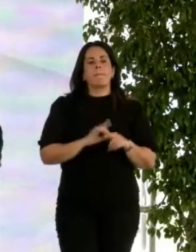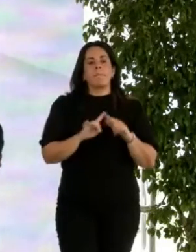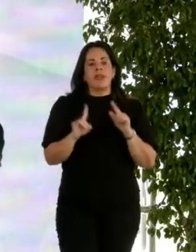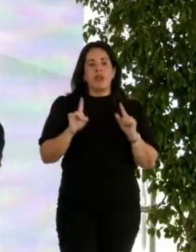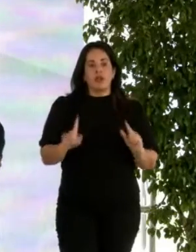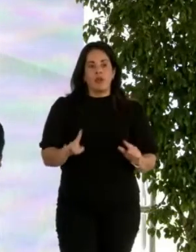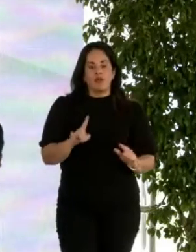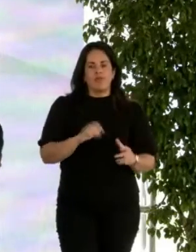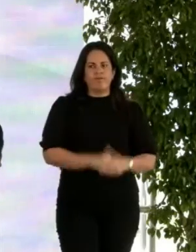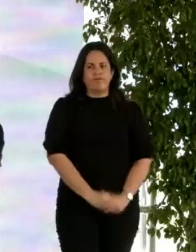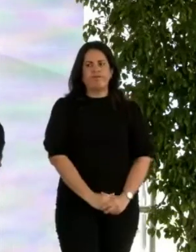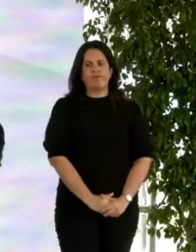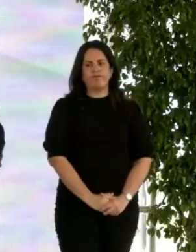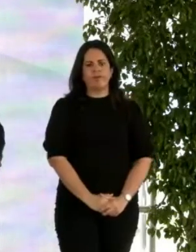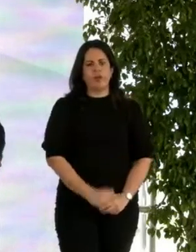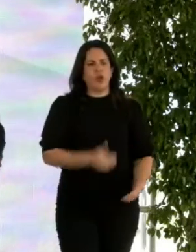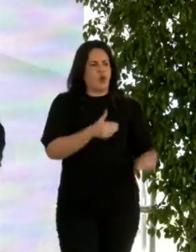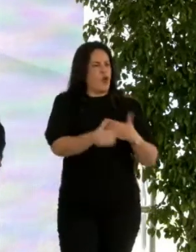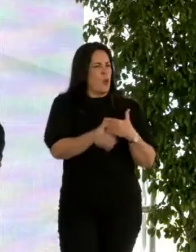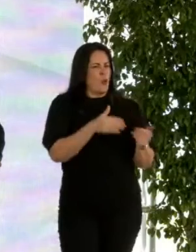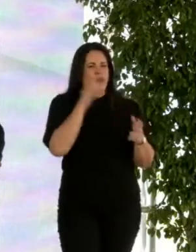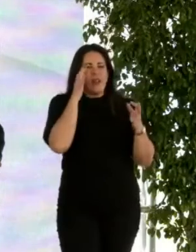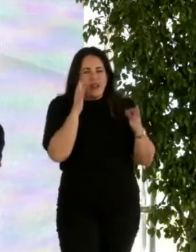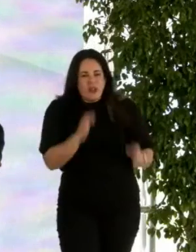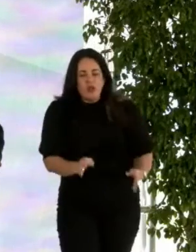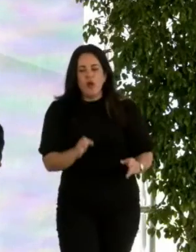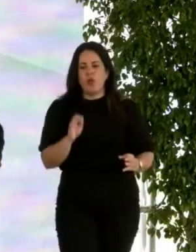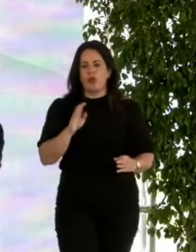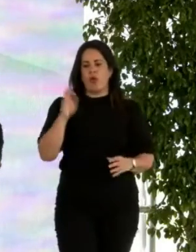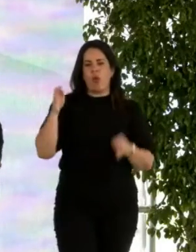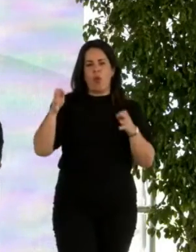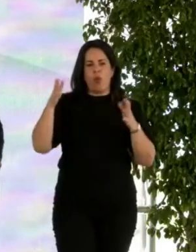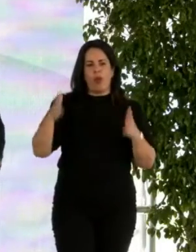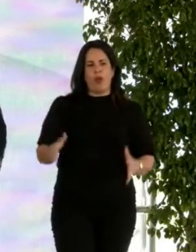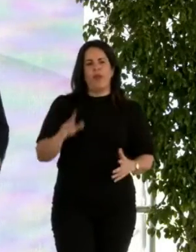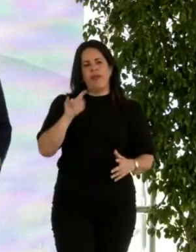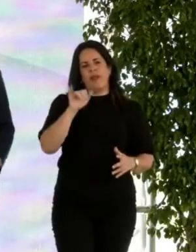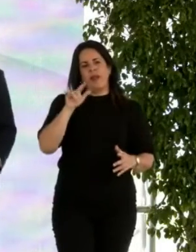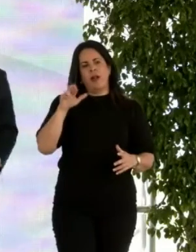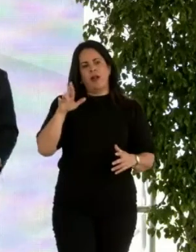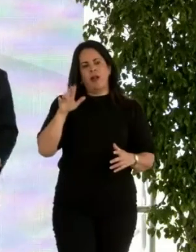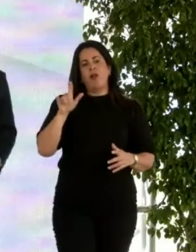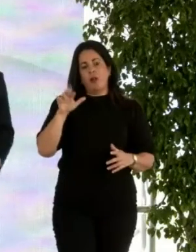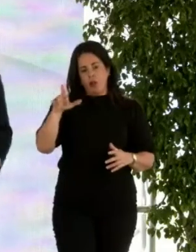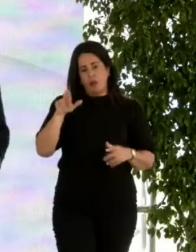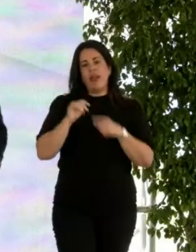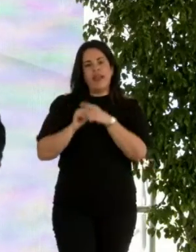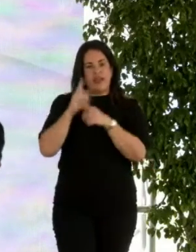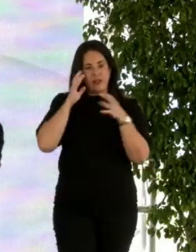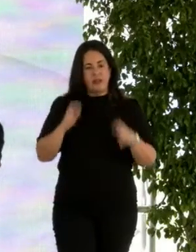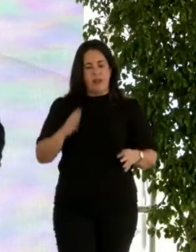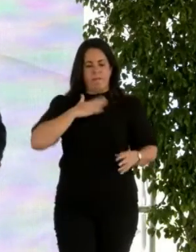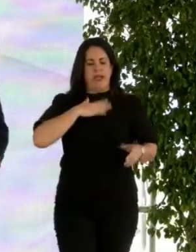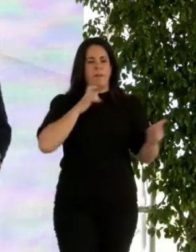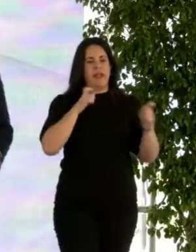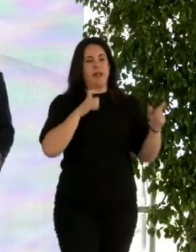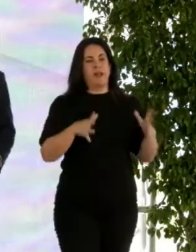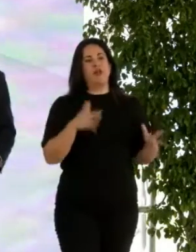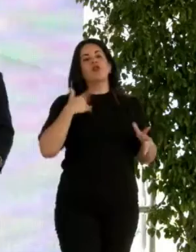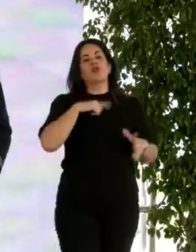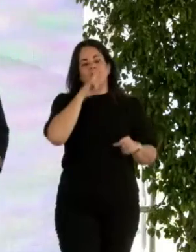no empece, no importa cuál sea la decisión de la juez Taylor Swain, yo personalmente y mi administración